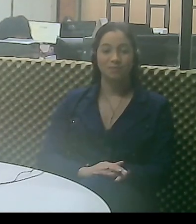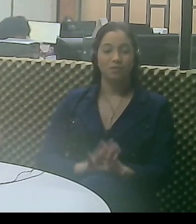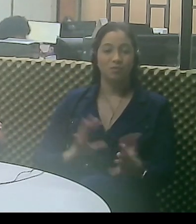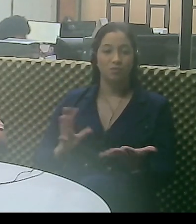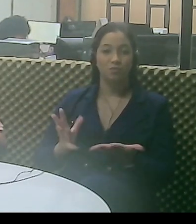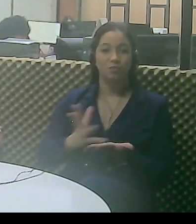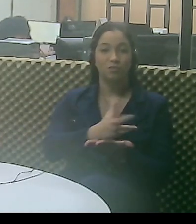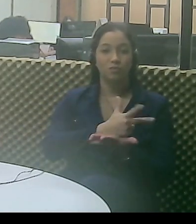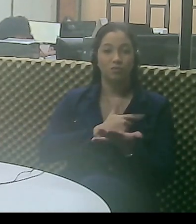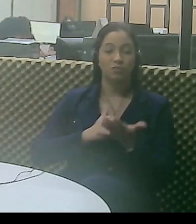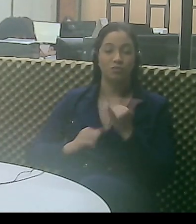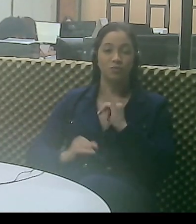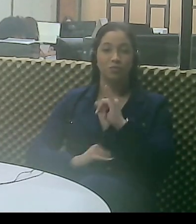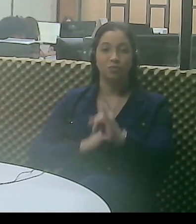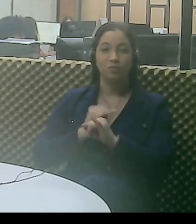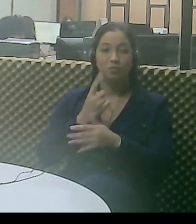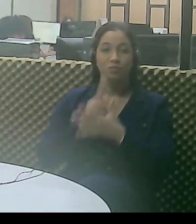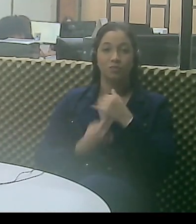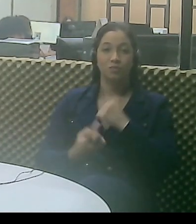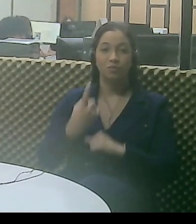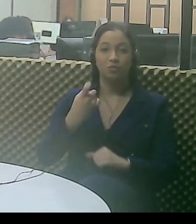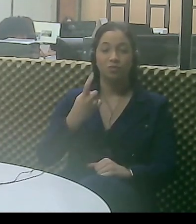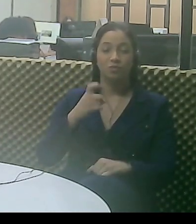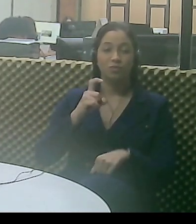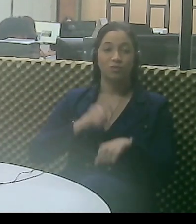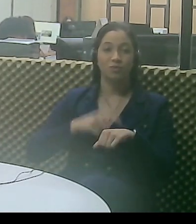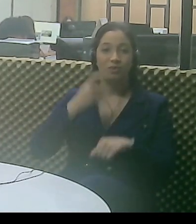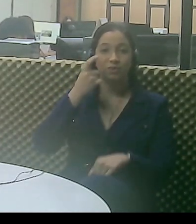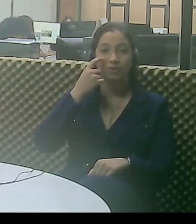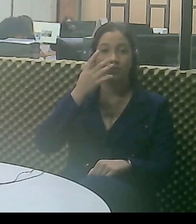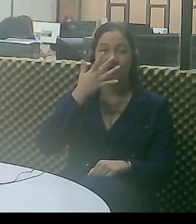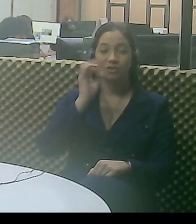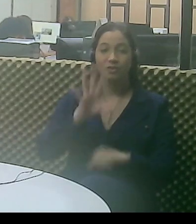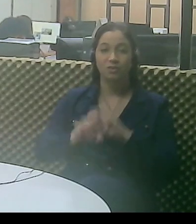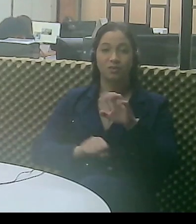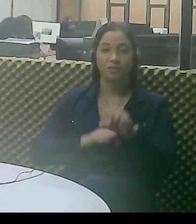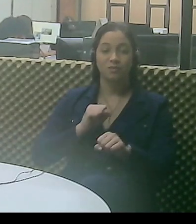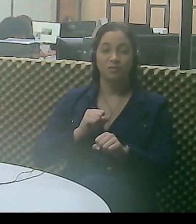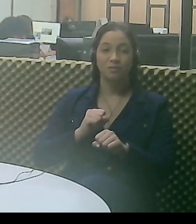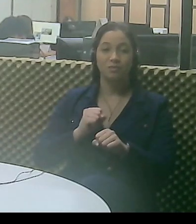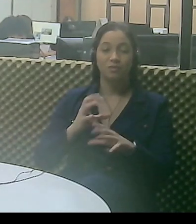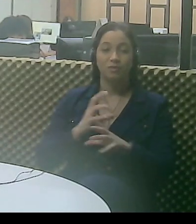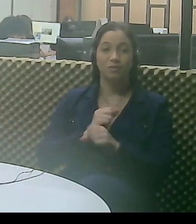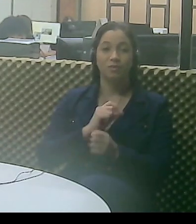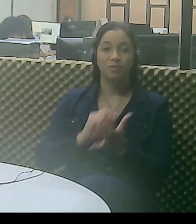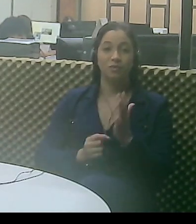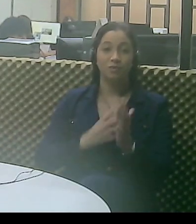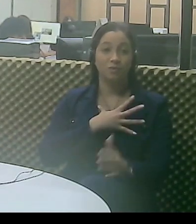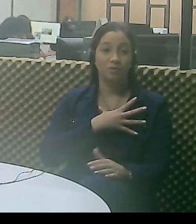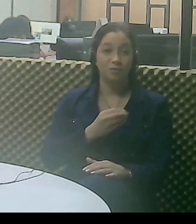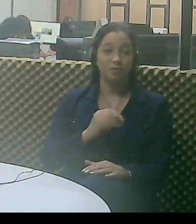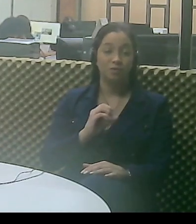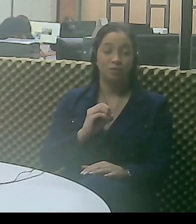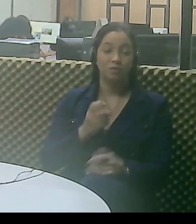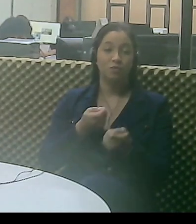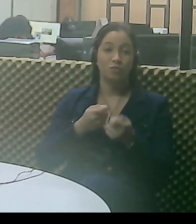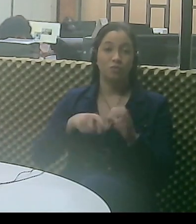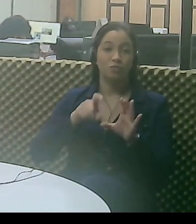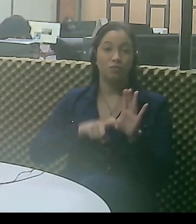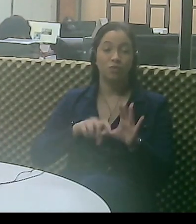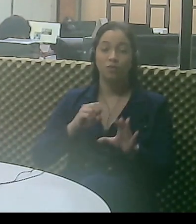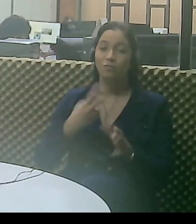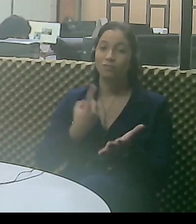reúne os serviços online da Prefeitura num só lugar. Você clica e acompanha horários da coleta de lixo, matrículas e notas dos filhos, negocia